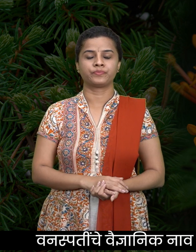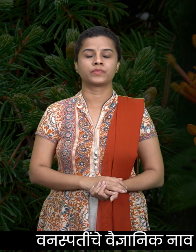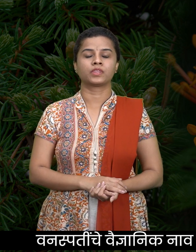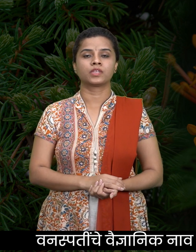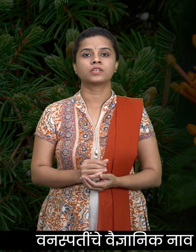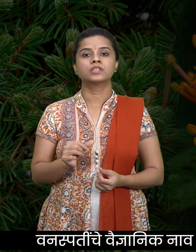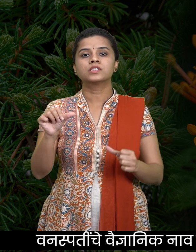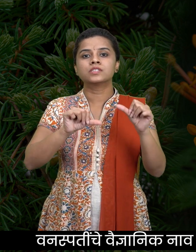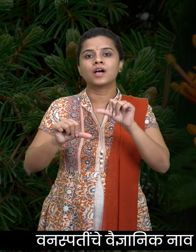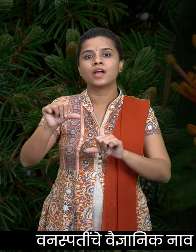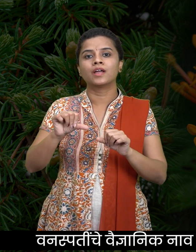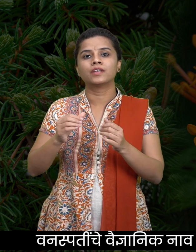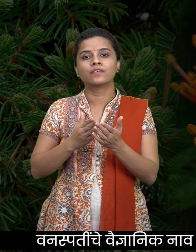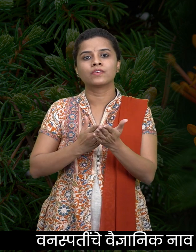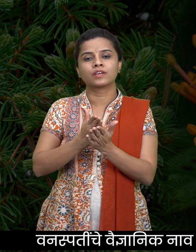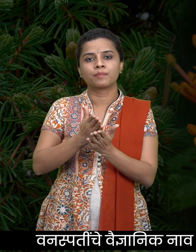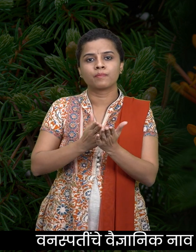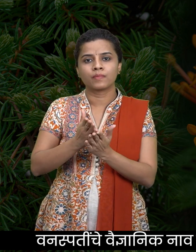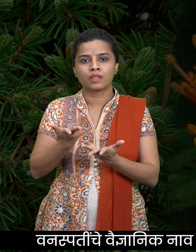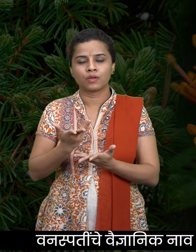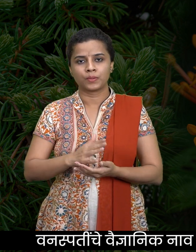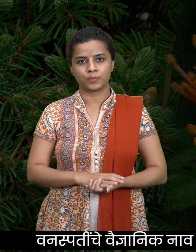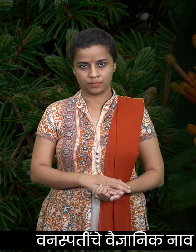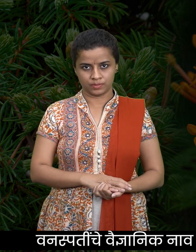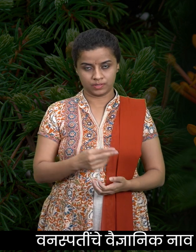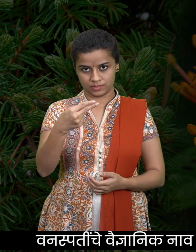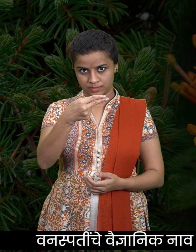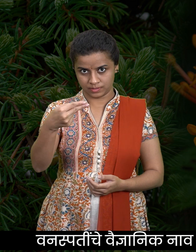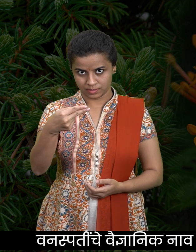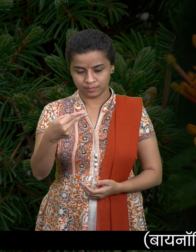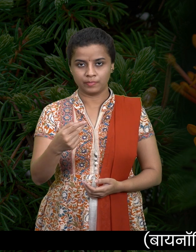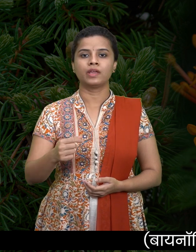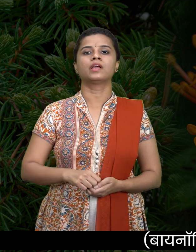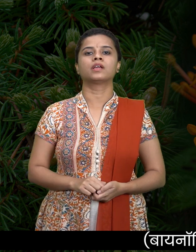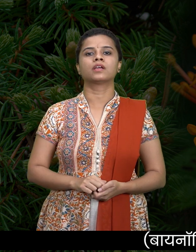वनस्पतींचे वैज्ञानिक नाव 2 शब्दांमध्ये देण्याच्या पद्धतीला द्विनाम